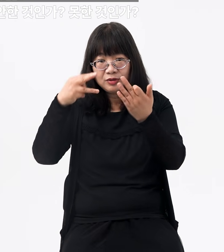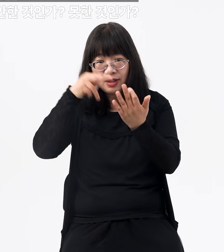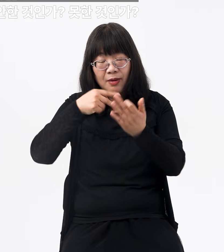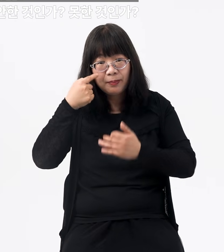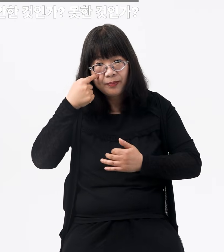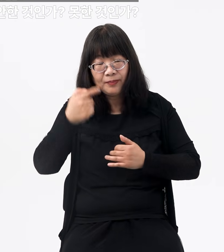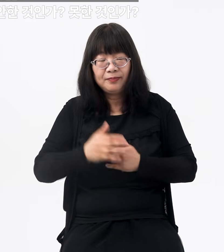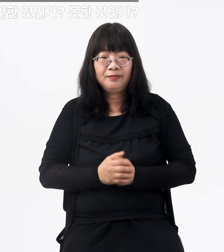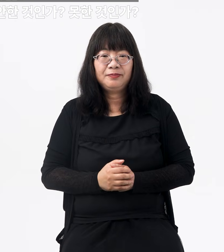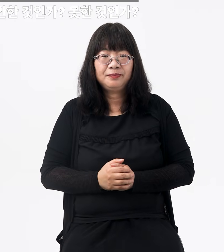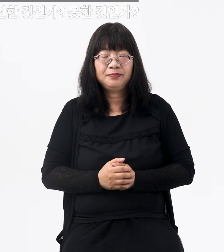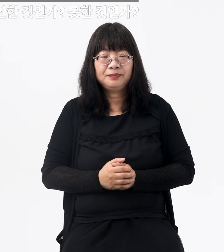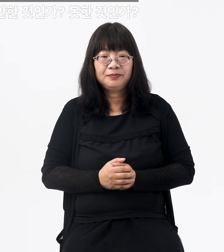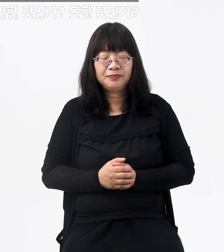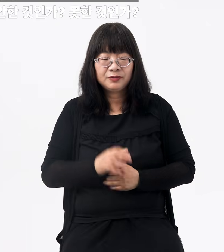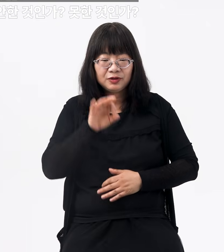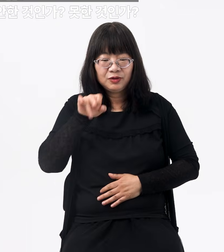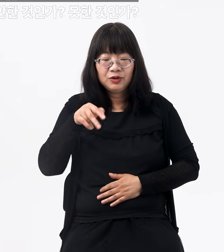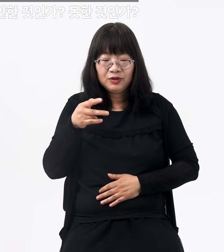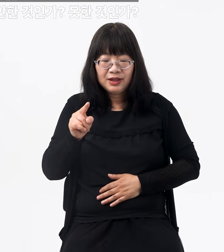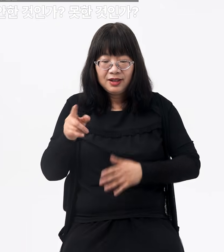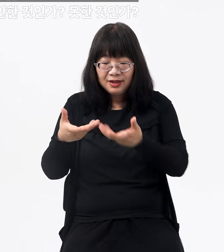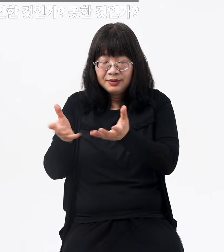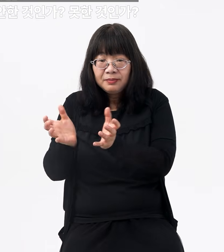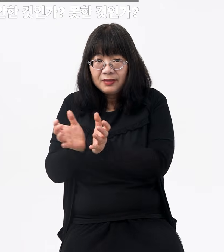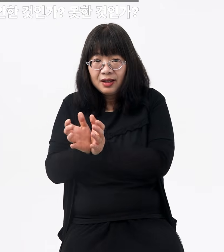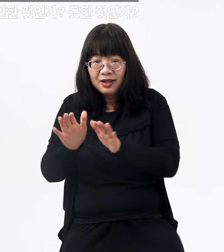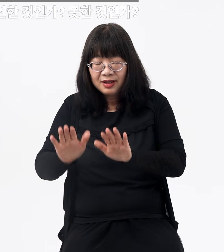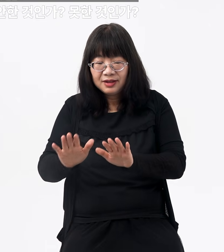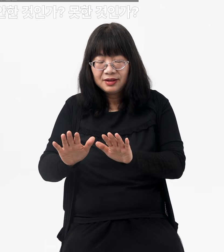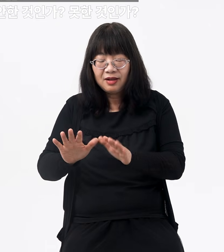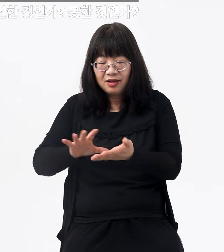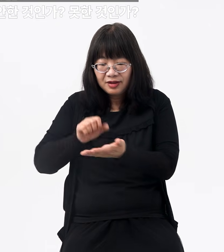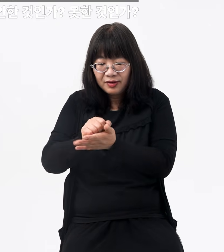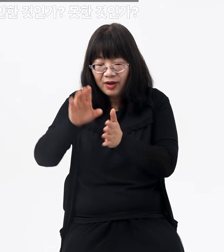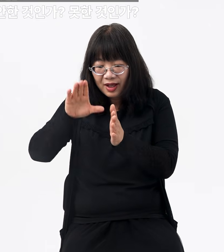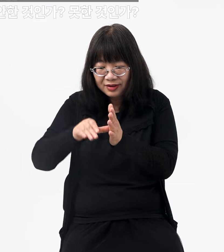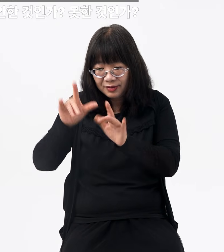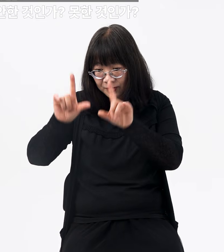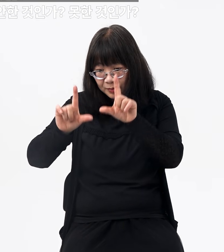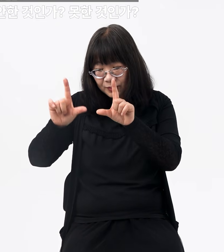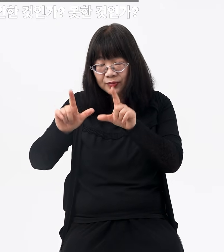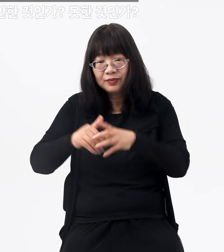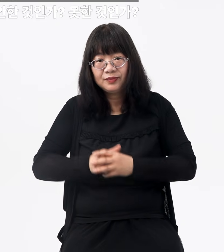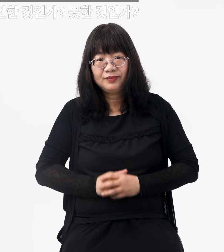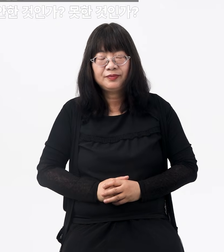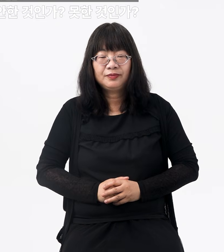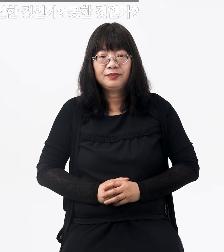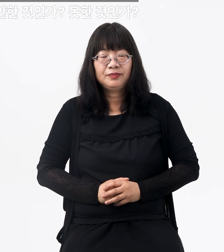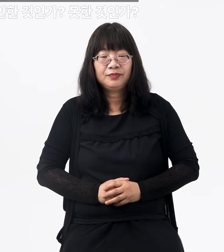19절. 유다 지파가 이제 점령할 때 이제 풍경입니다.